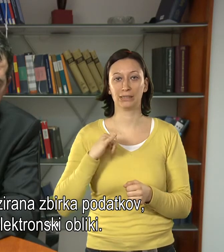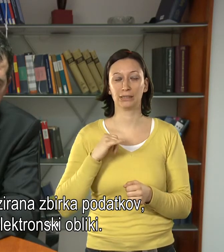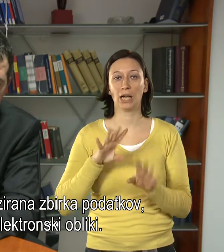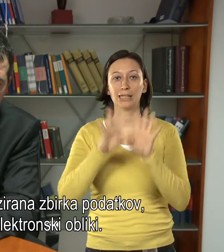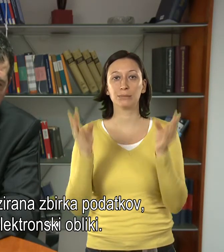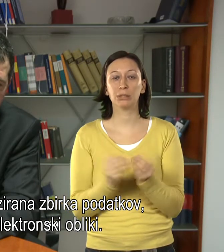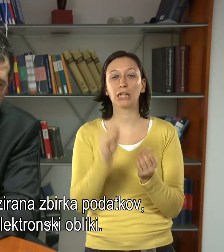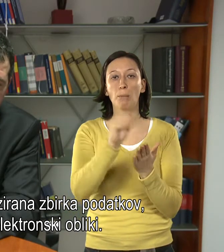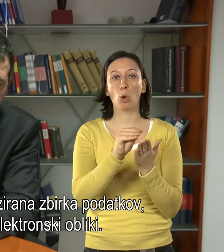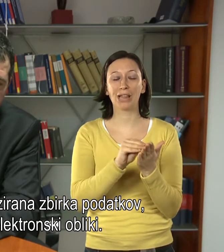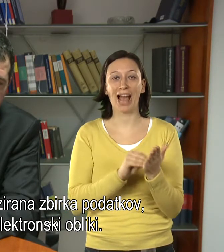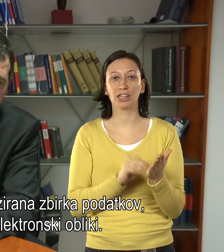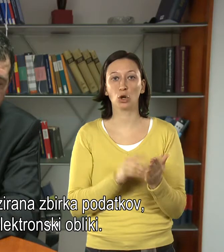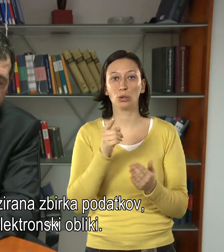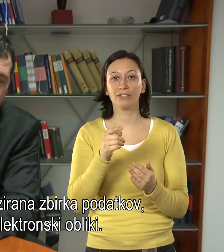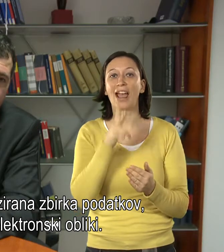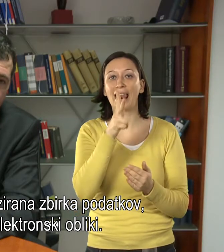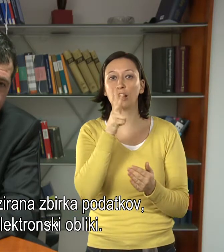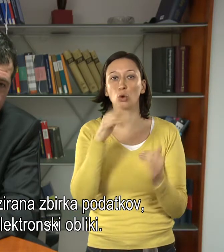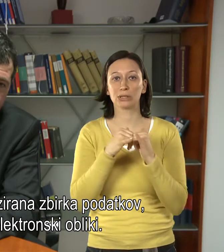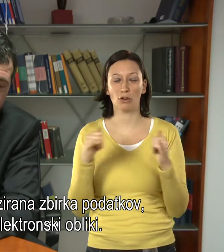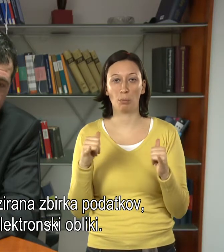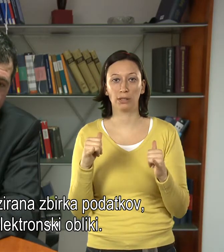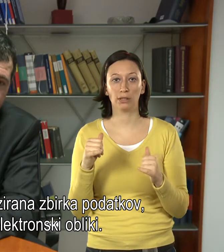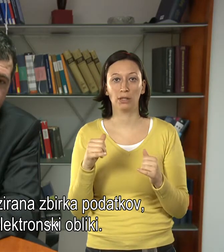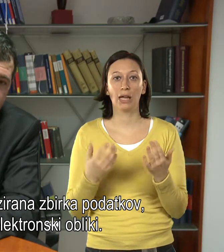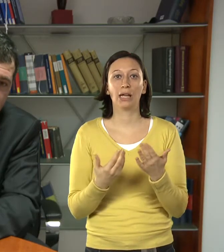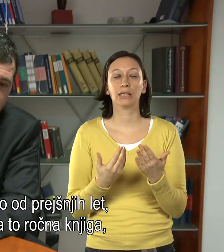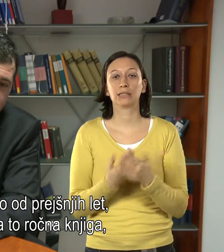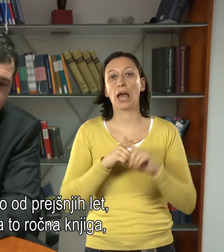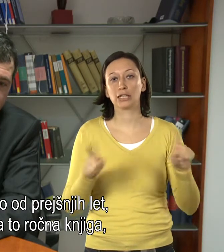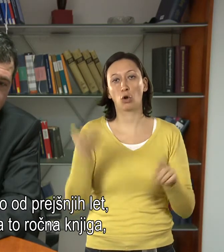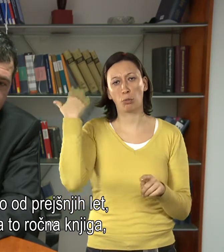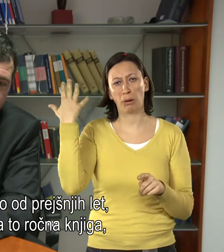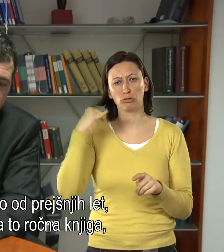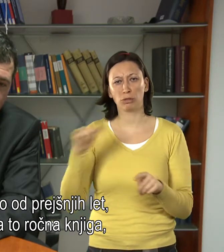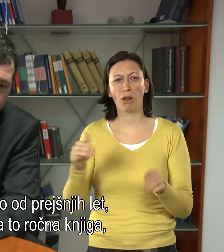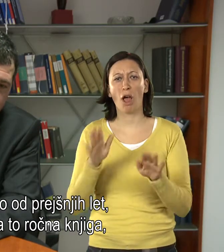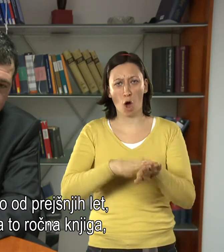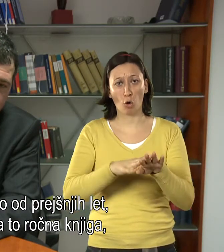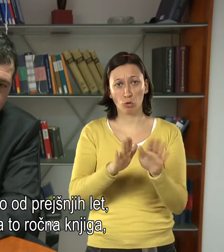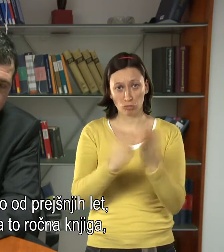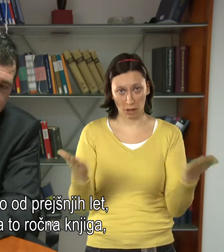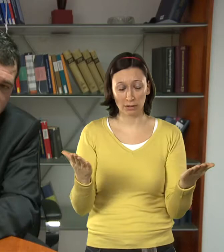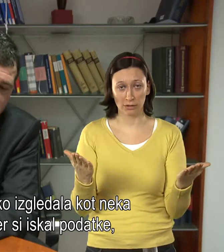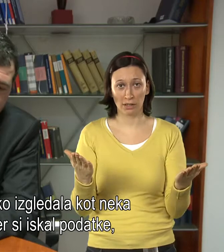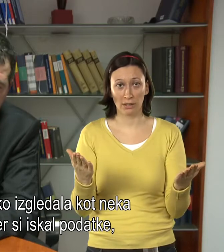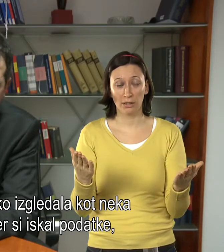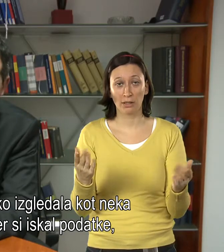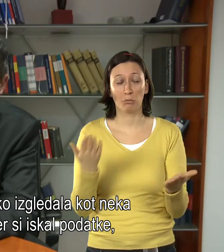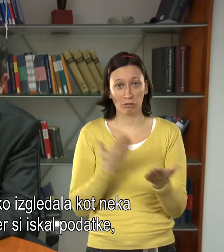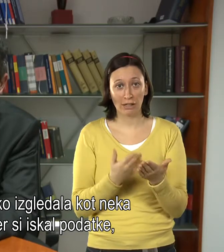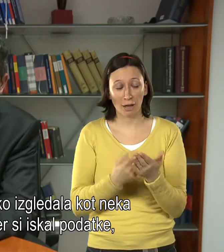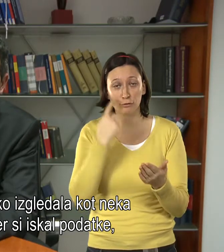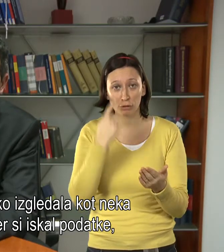informatizirana zbirka podatkov, ki je v elektronski obliki. Za razliko od prejšnjih let, ko je bila to ročna knjiga in kjer